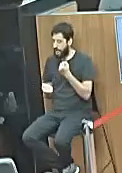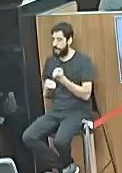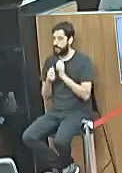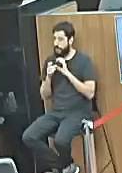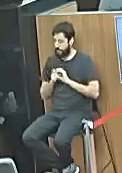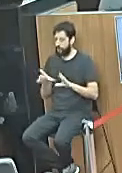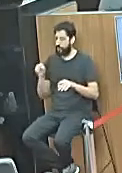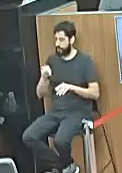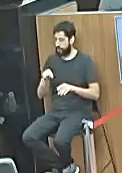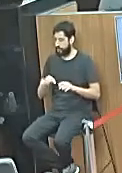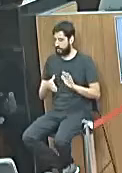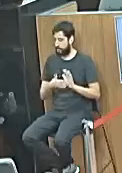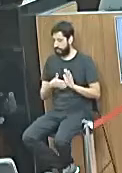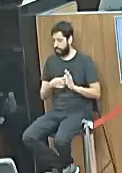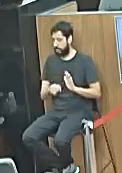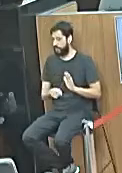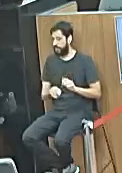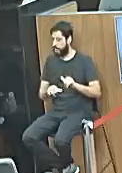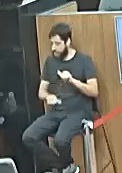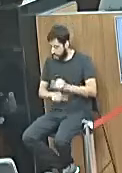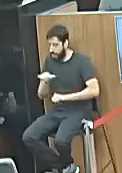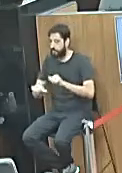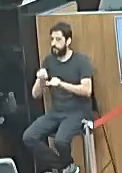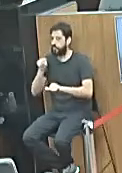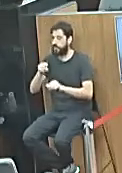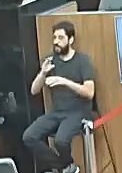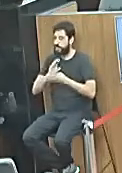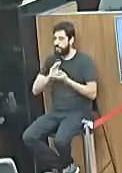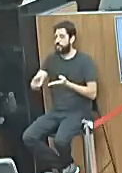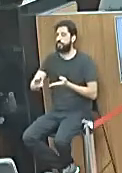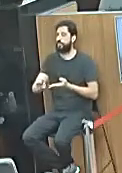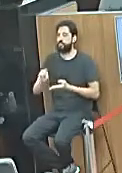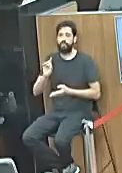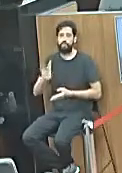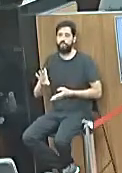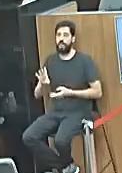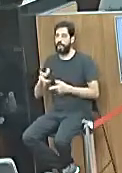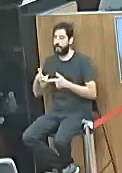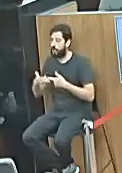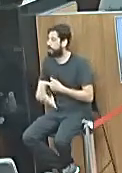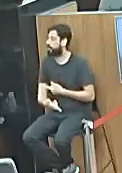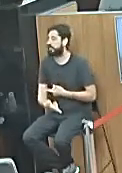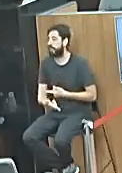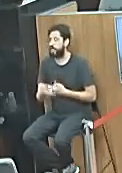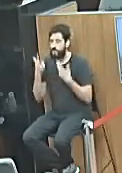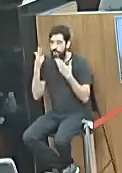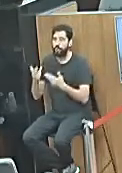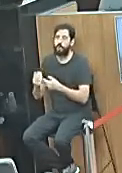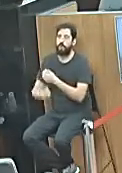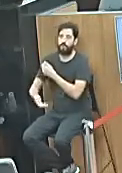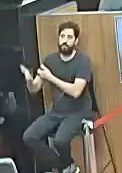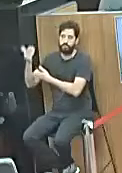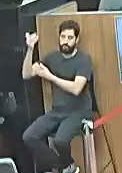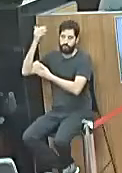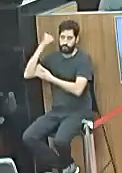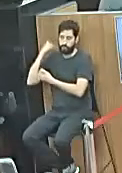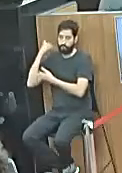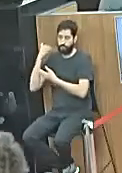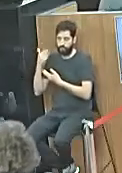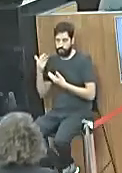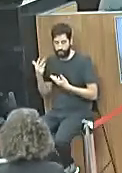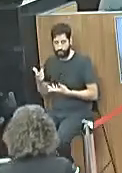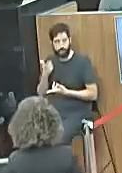dessa emenda e transforme é realmente investimento e não que seja contingenciada como tem sido nos outros anos que